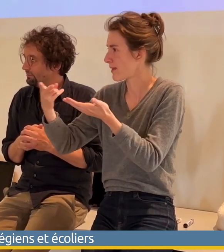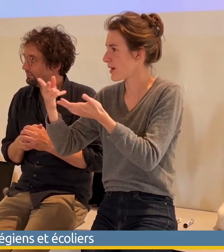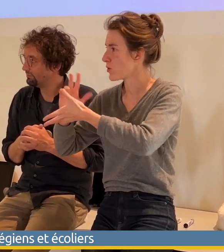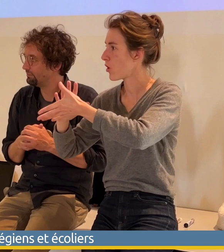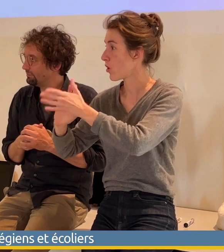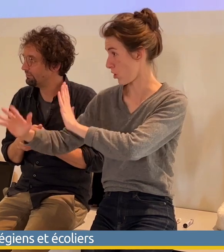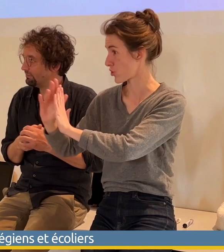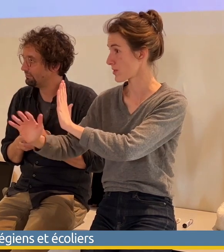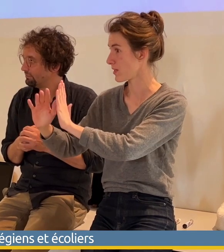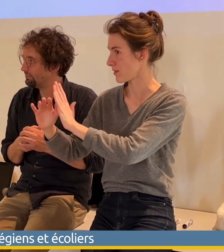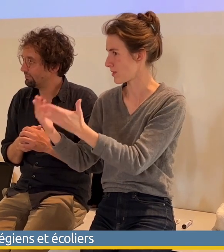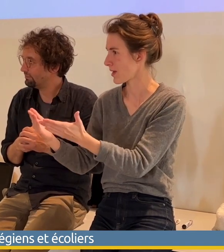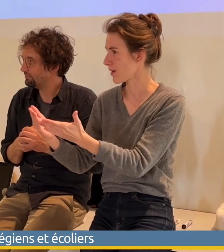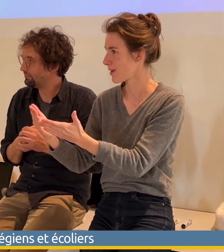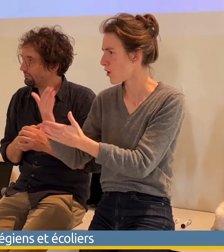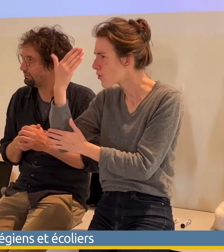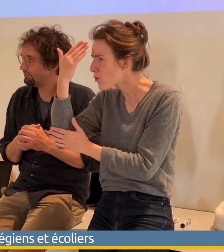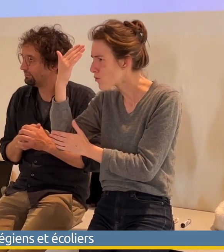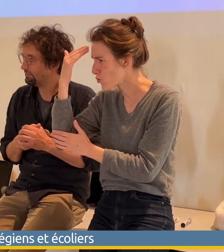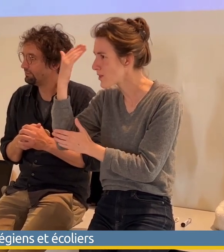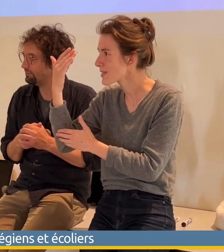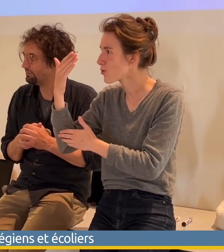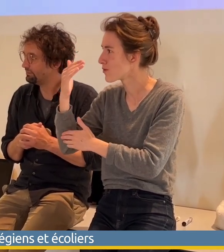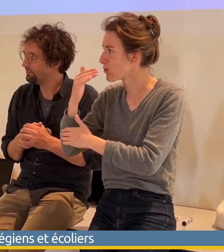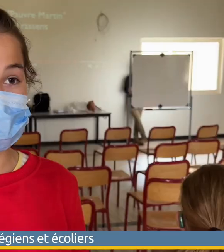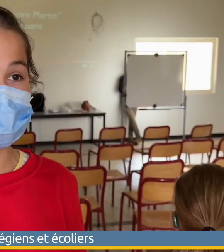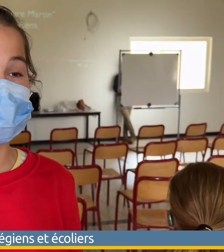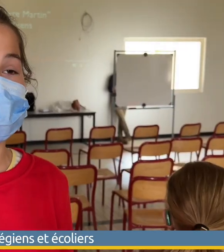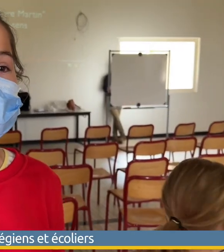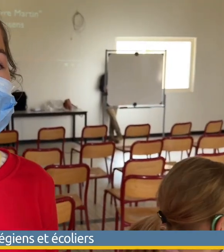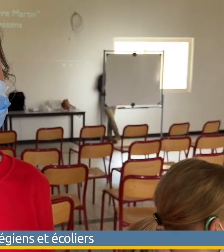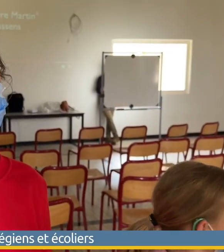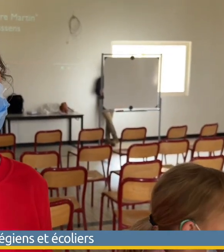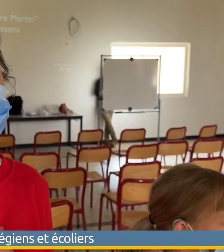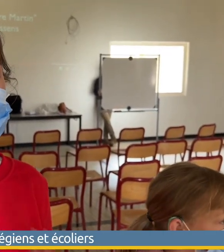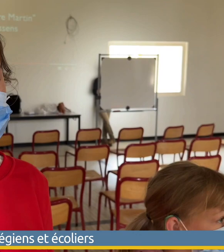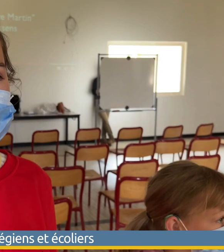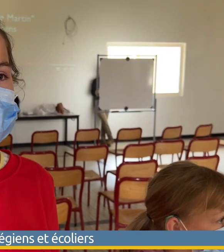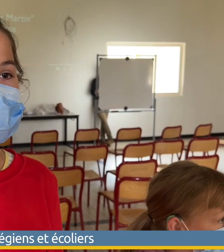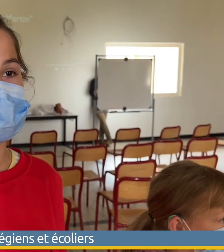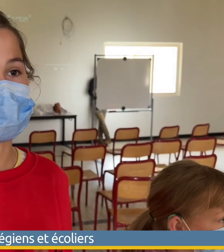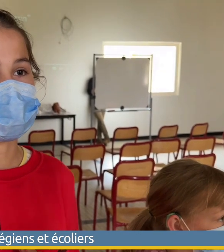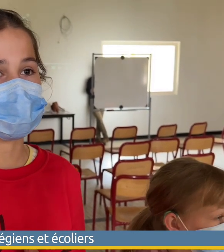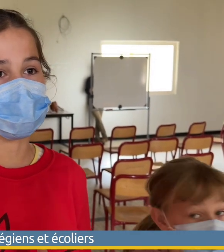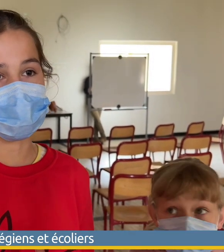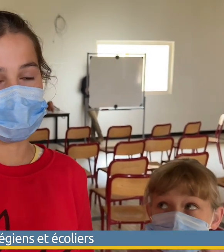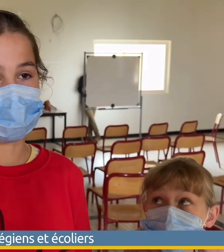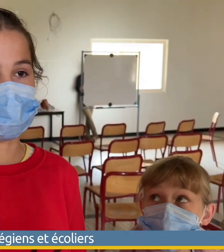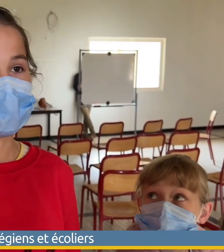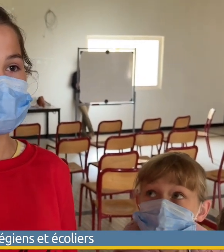traduire en chant signe, c'est ça ? Bah, au moins, c'est plus facile pour Maëlys et Ethan qu'on parle en langue des signes, parce que des fois, quand on parle sans langue